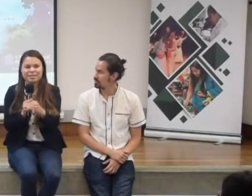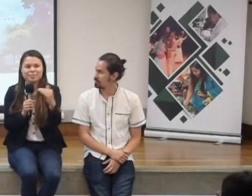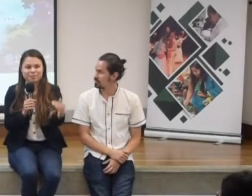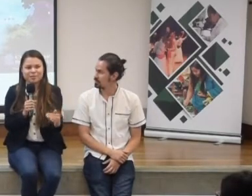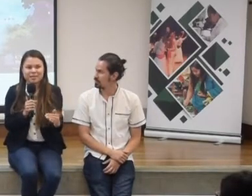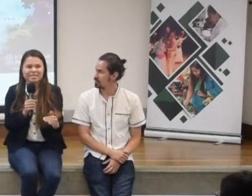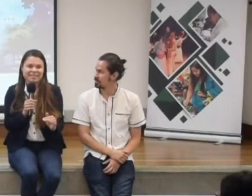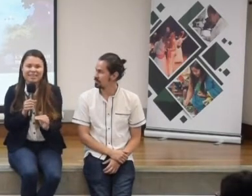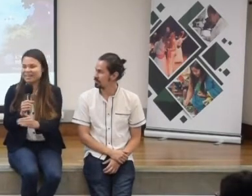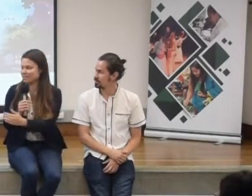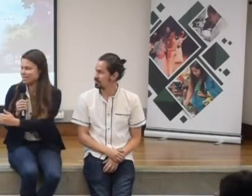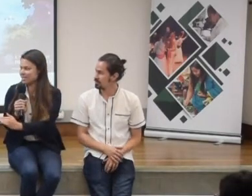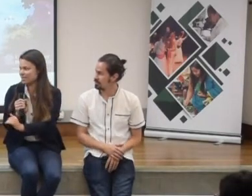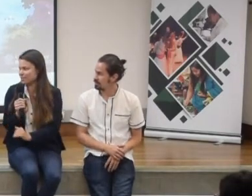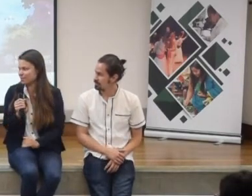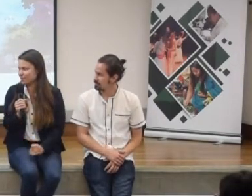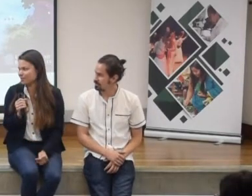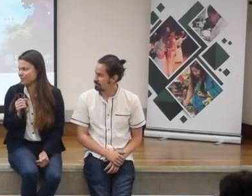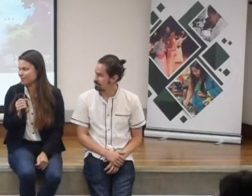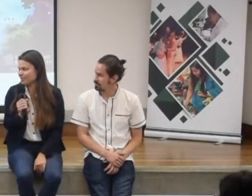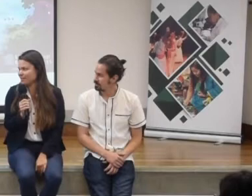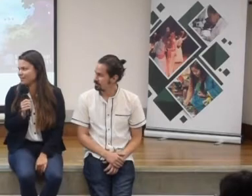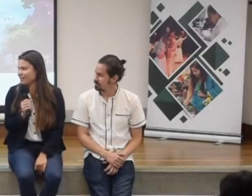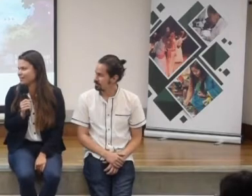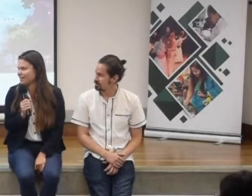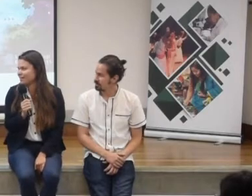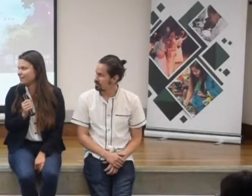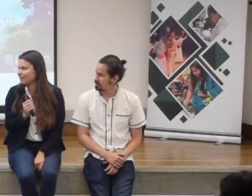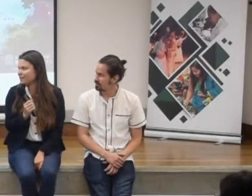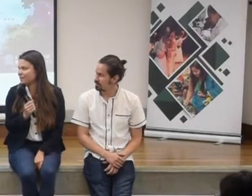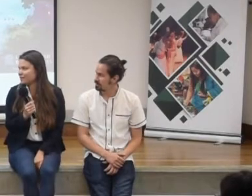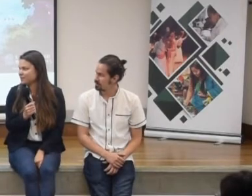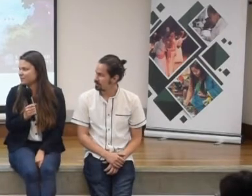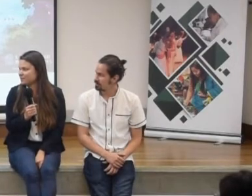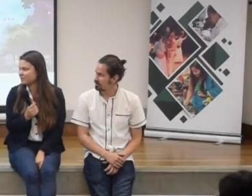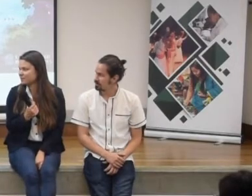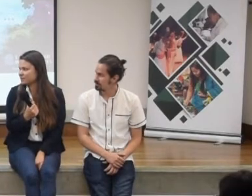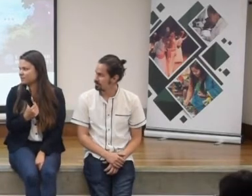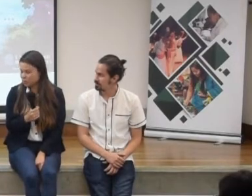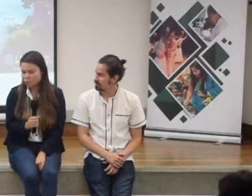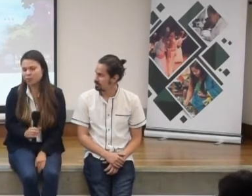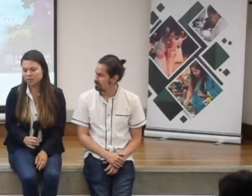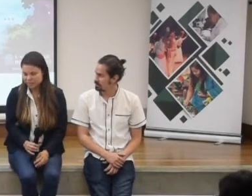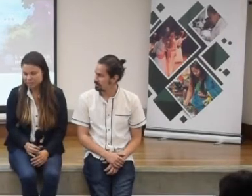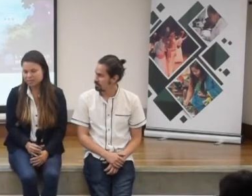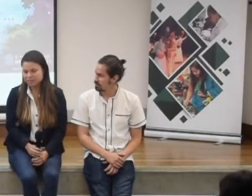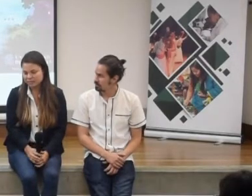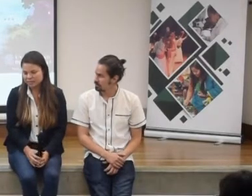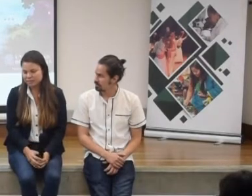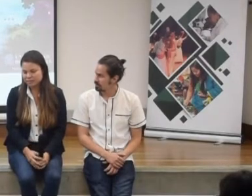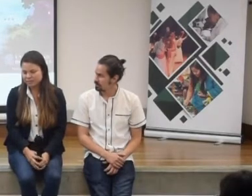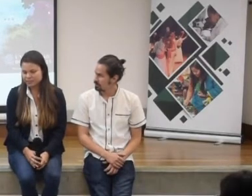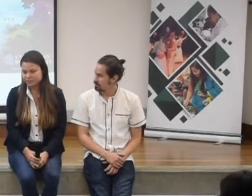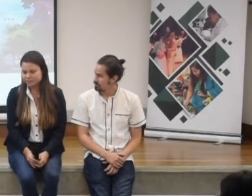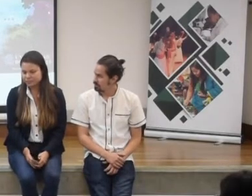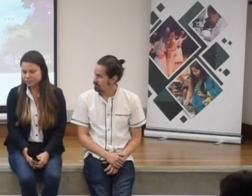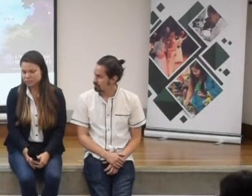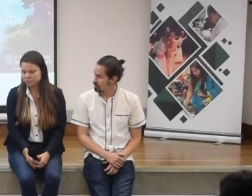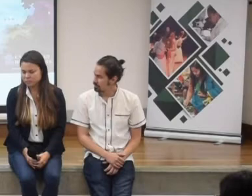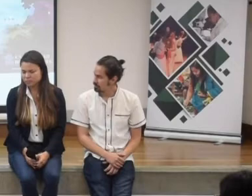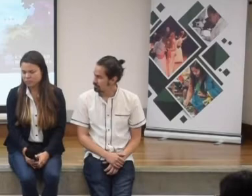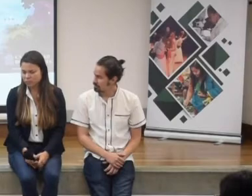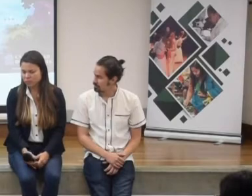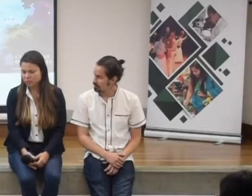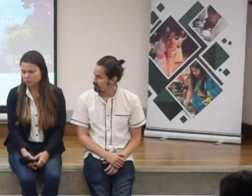ustedes se van a asumir presentar, es más eso. Sí, porque hay algunas fechas, algunos compañeros no están, no pueden,